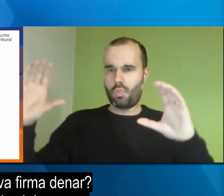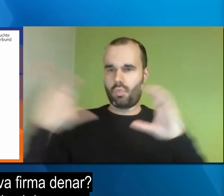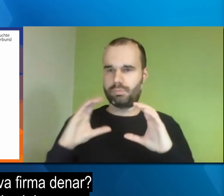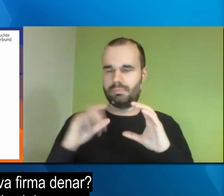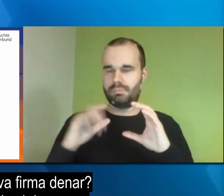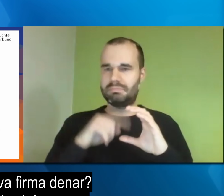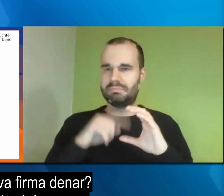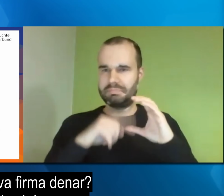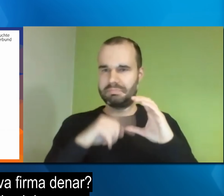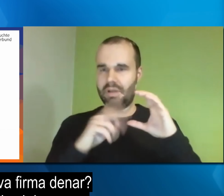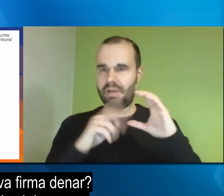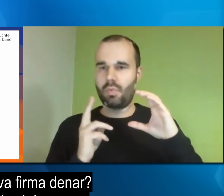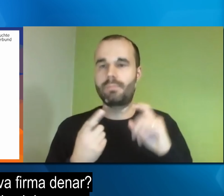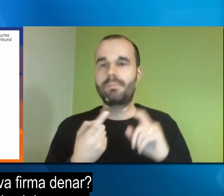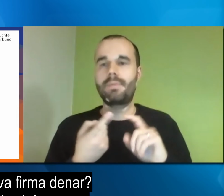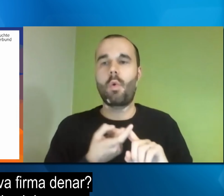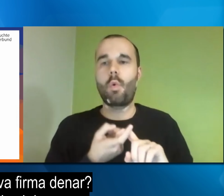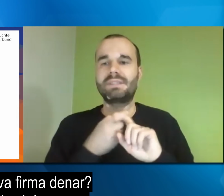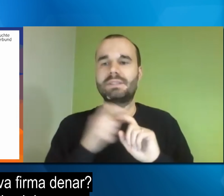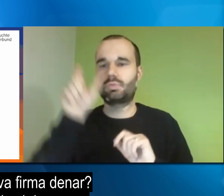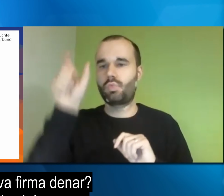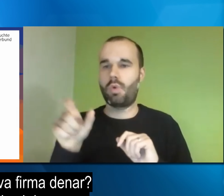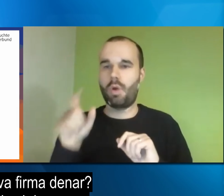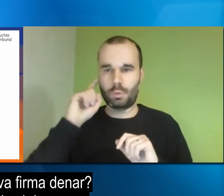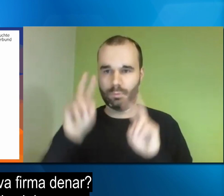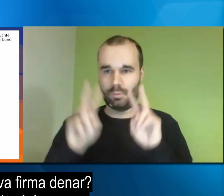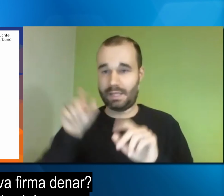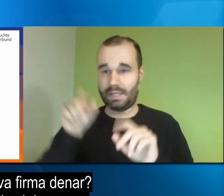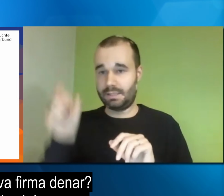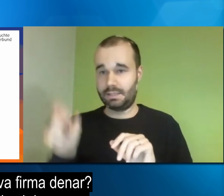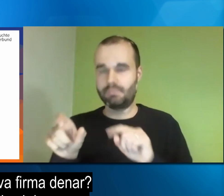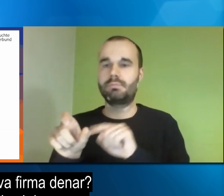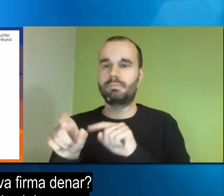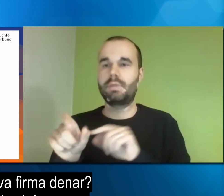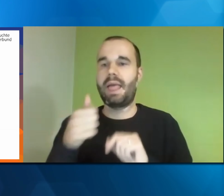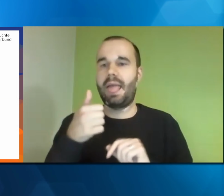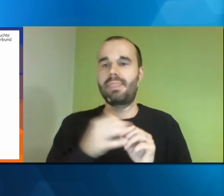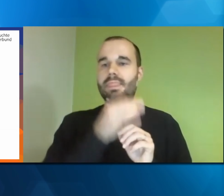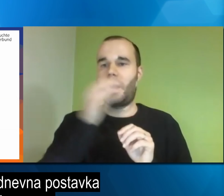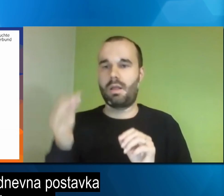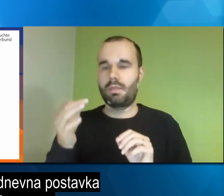Kako pa dobiva firma denar? Odvisno je od oskrbovanca.